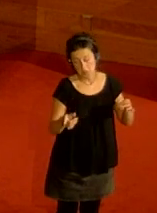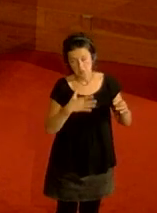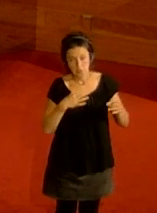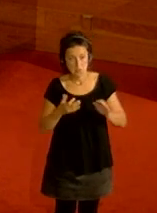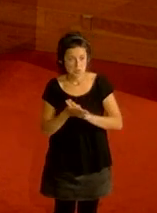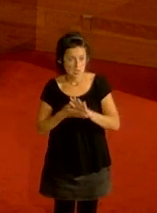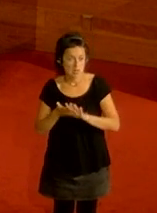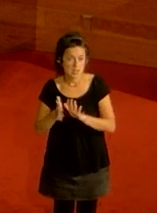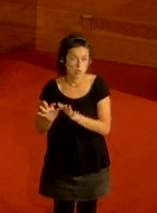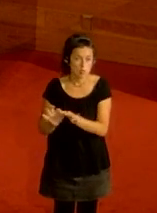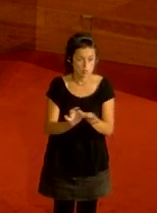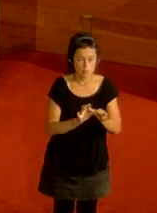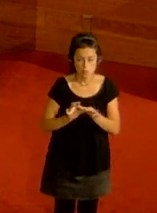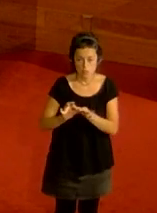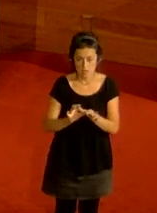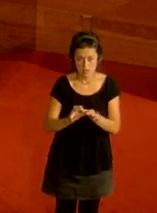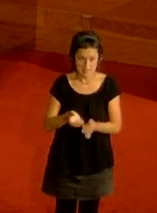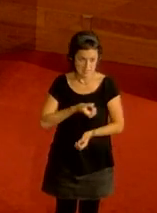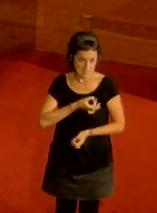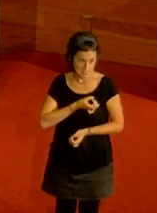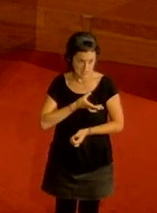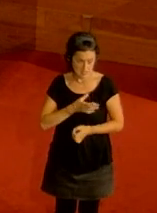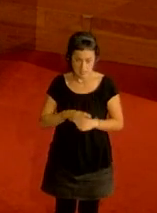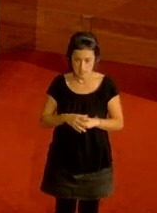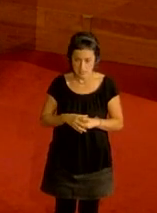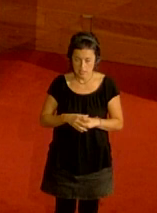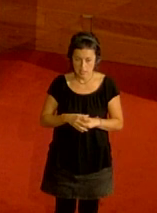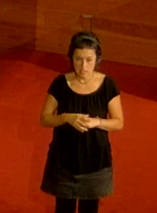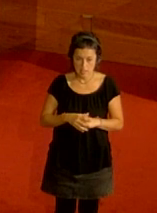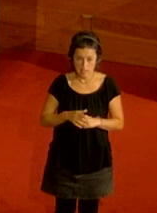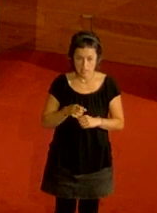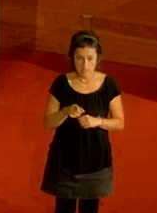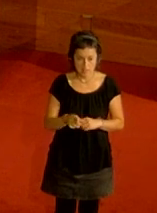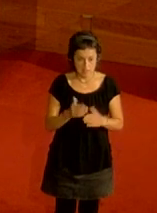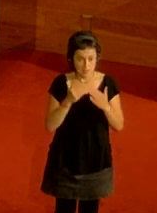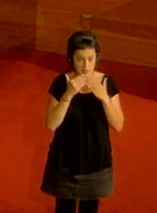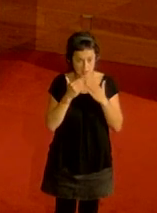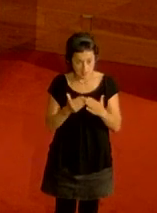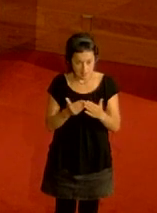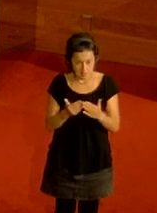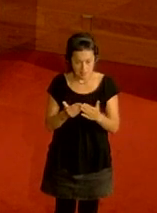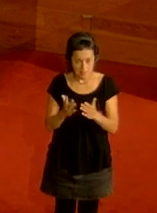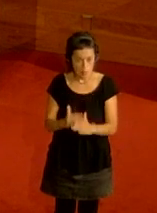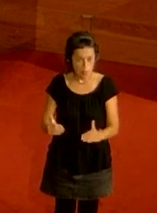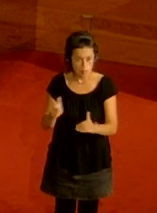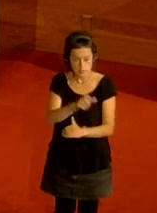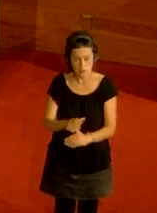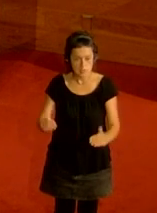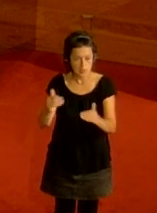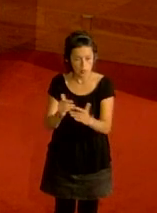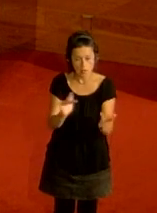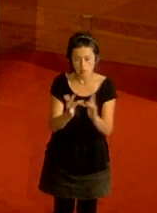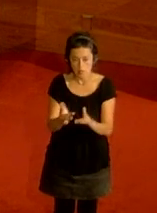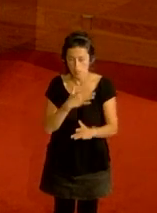podremos hablar de un tipo de sororidad que nos vuelva a ayudar a crear esos vínculos entre iguales aislamiento en la